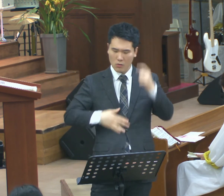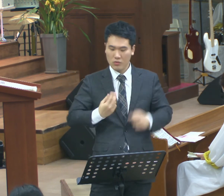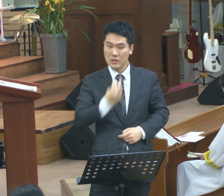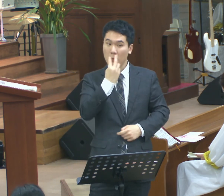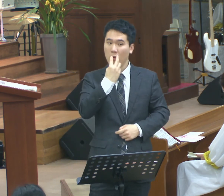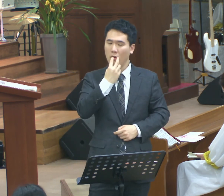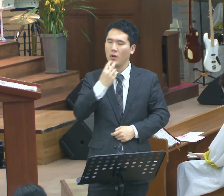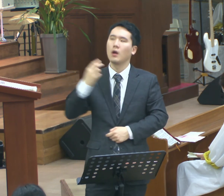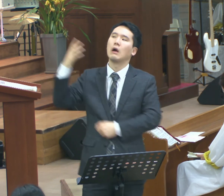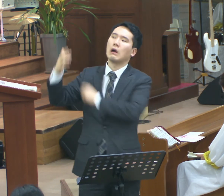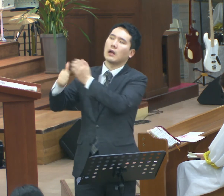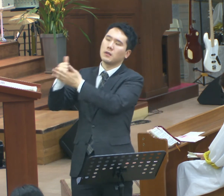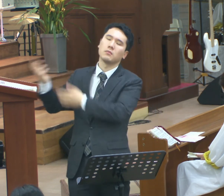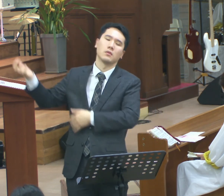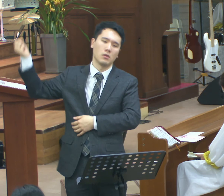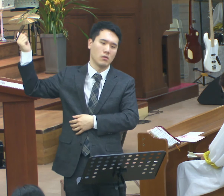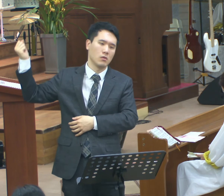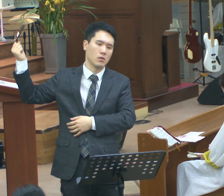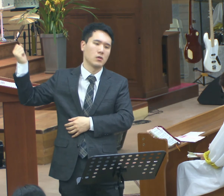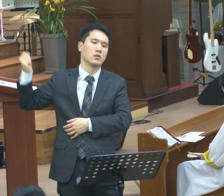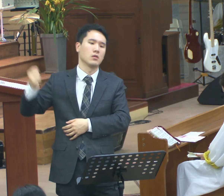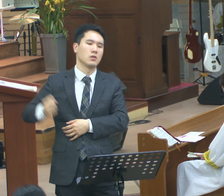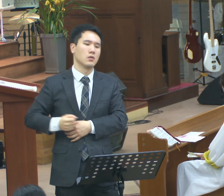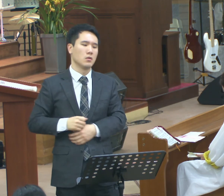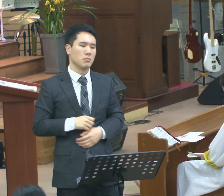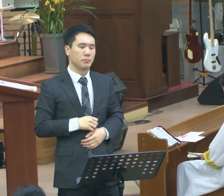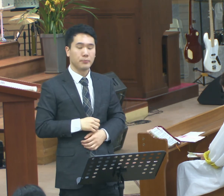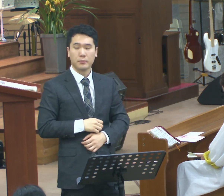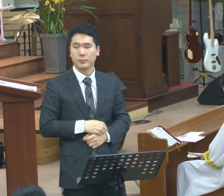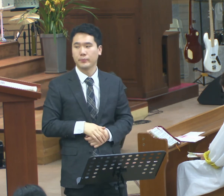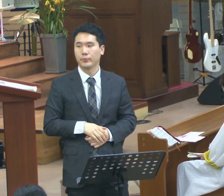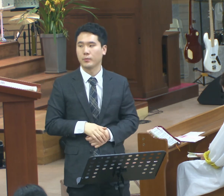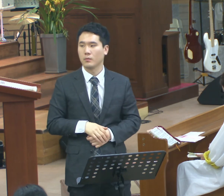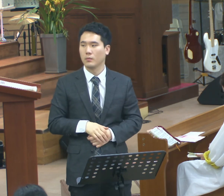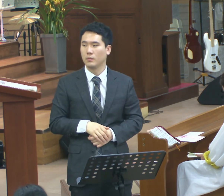너무, 물론 플라스틱 쓰는 양은 줄여야 되지만 너무 줄여들지 말아요.